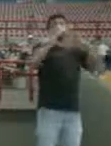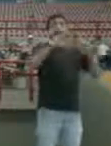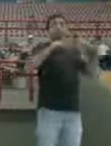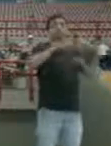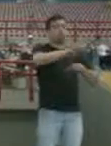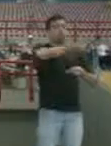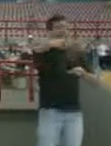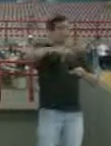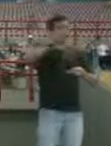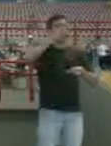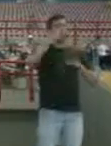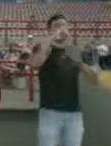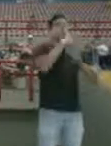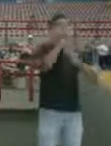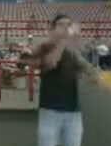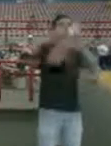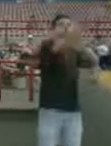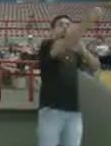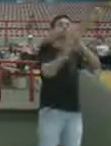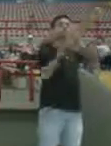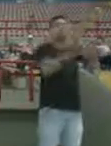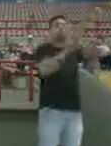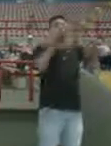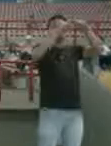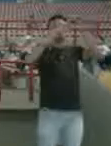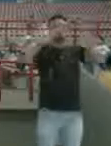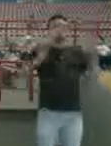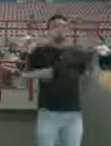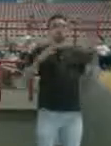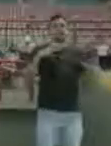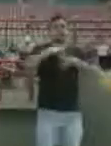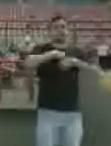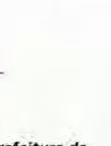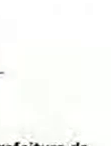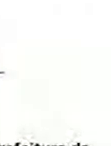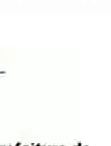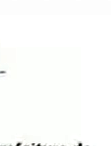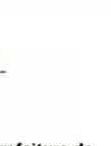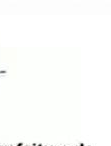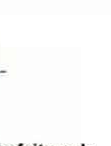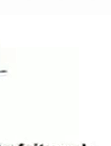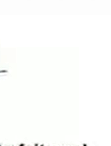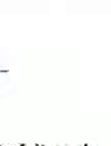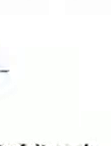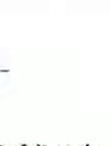setores o Brasil é referência tecnológica mundial. Por isso aqueles quesitos do começo da aula.